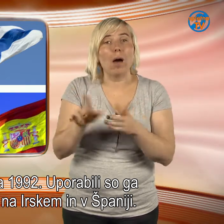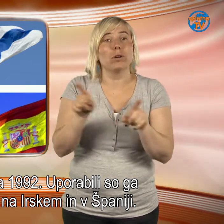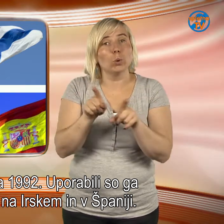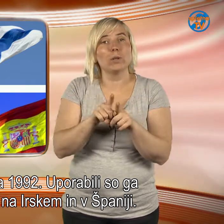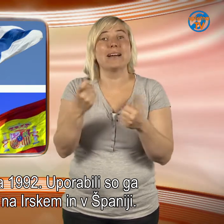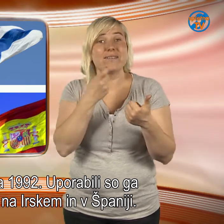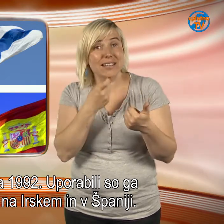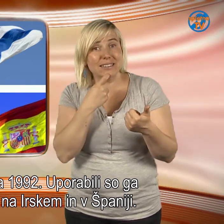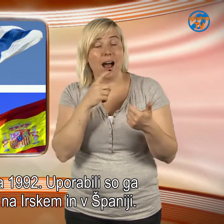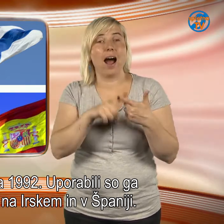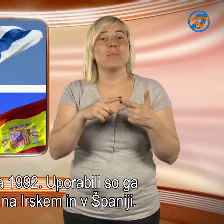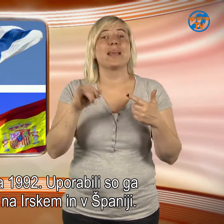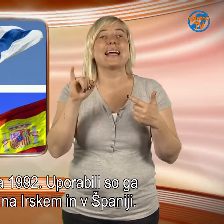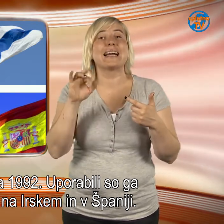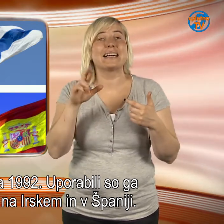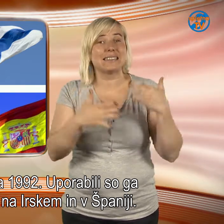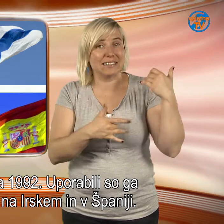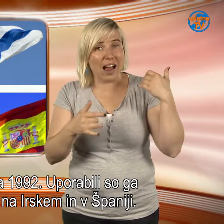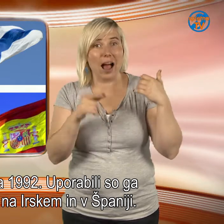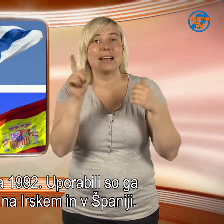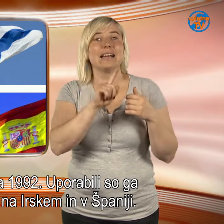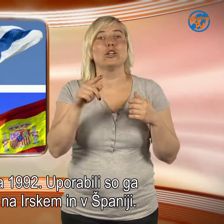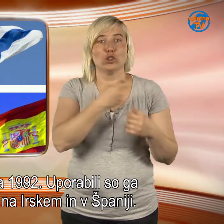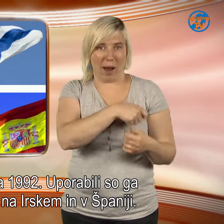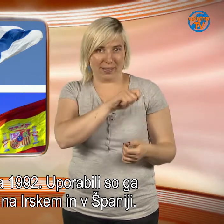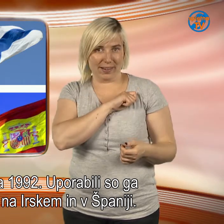Uporabili so ga še na Finskem, na Irskem in v Španiji.